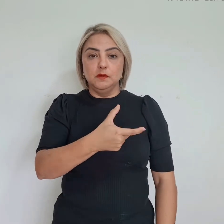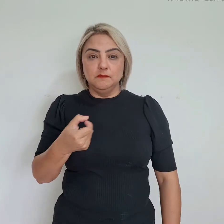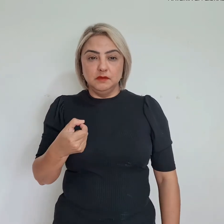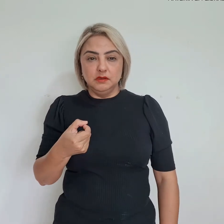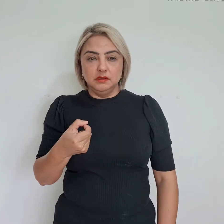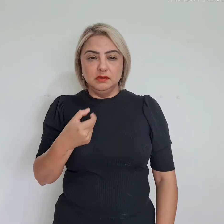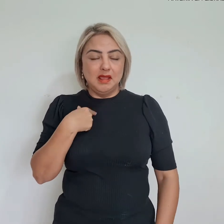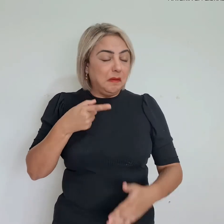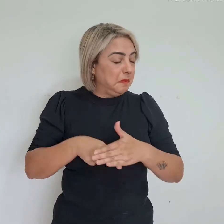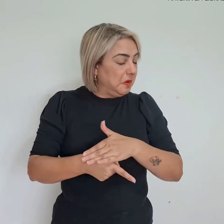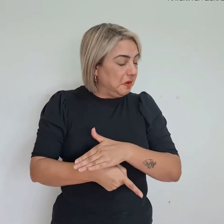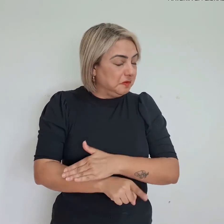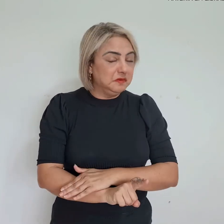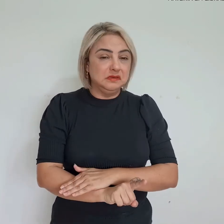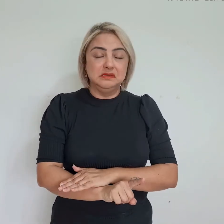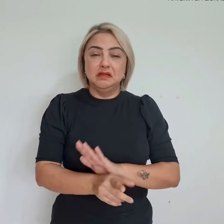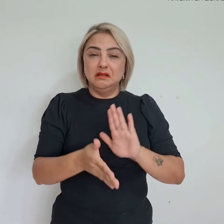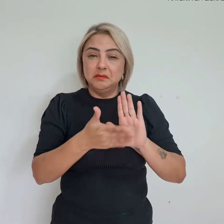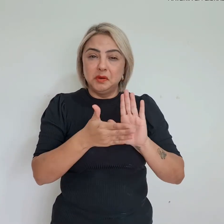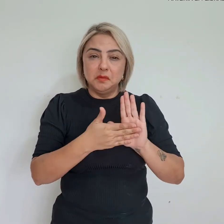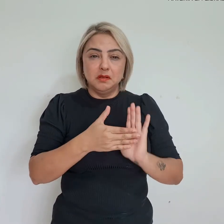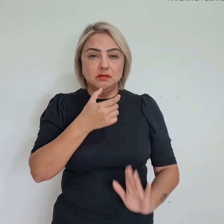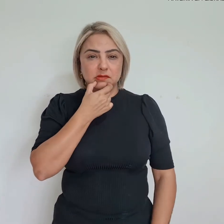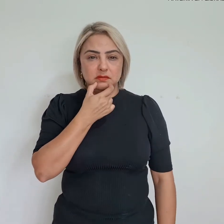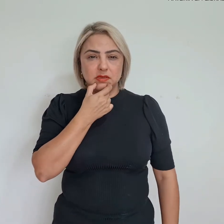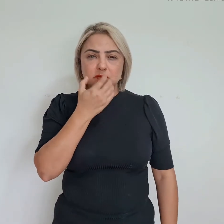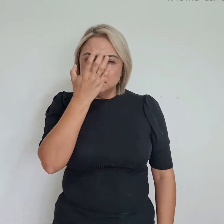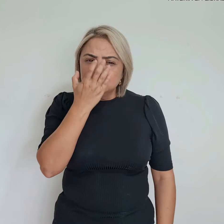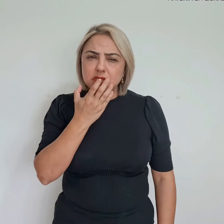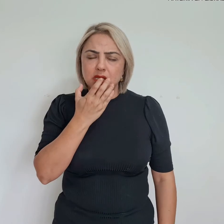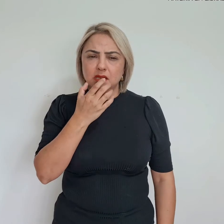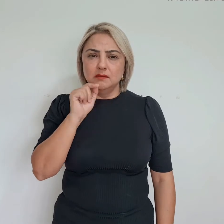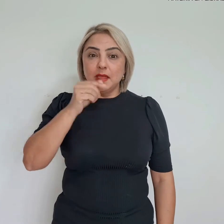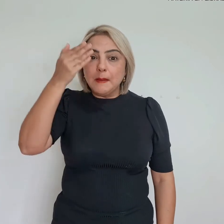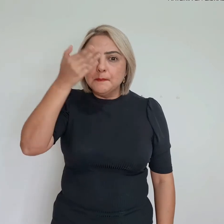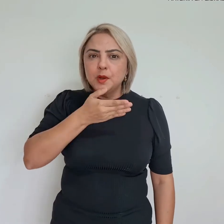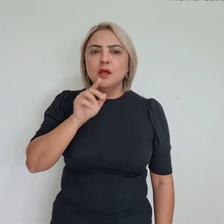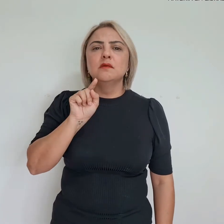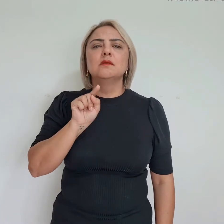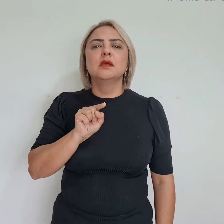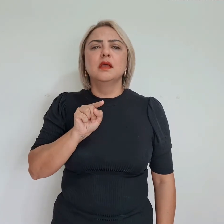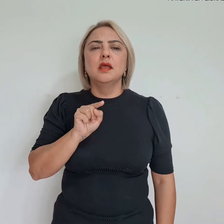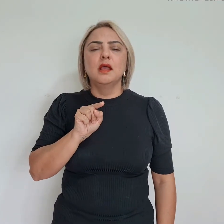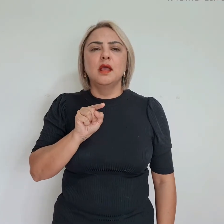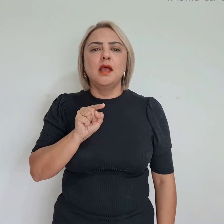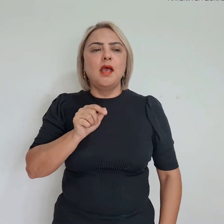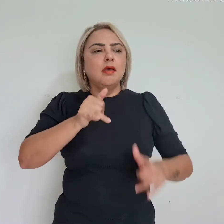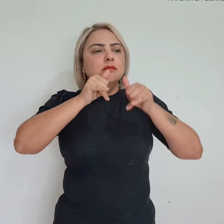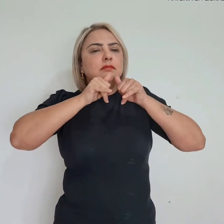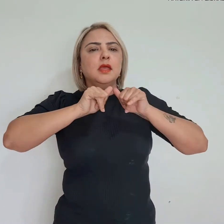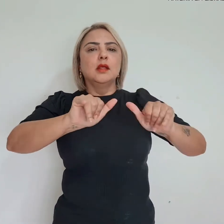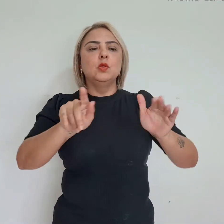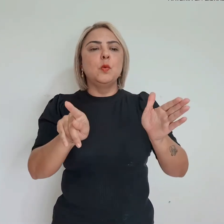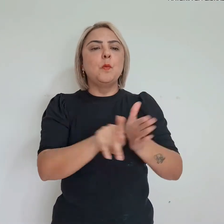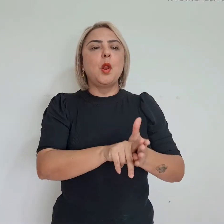2020 aprofunda essa pauta neoliberal. A prova disso é a declaração do